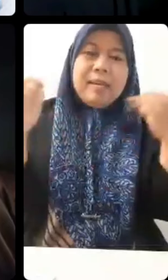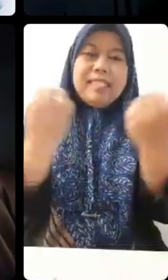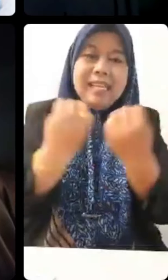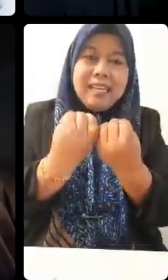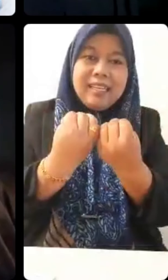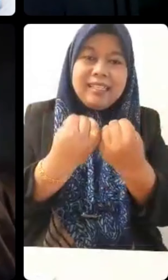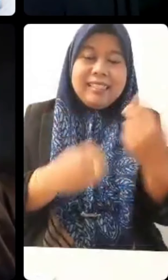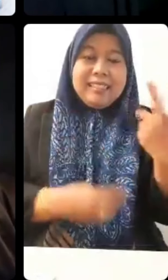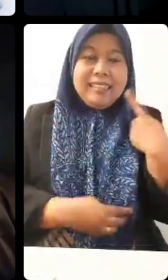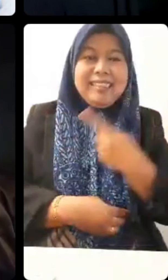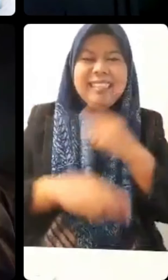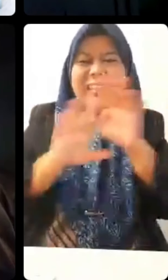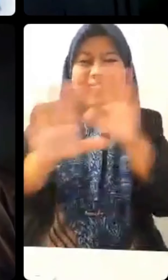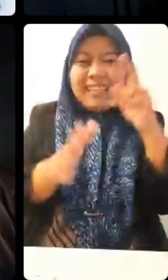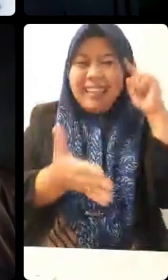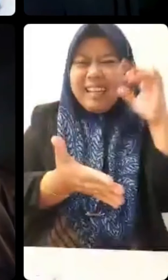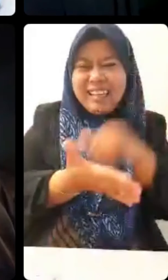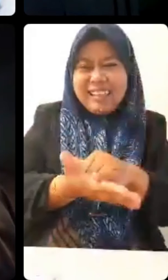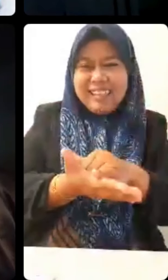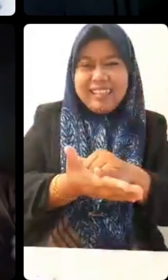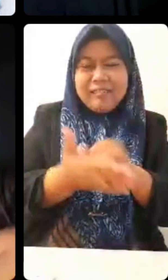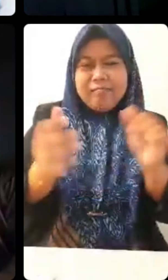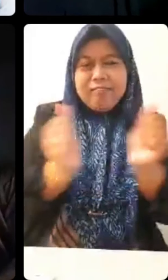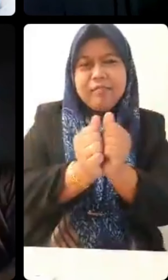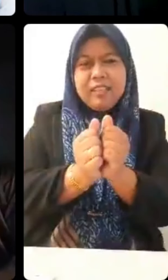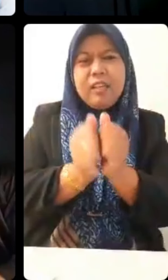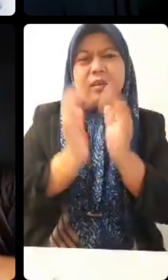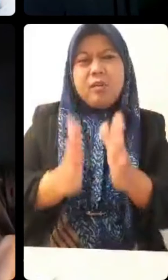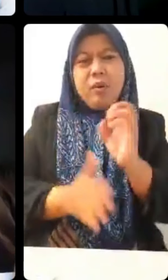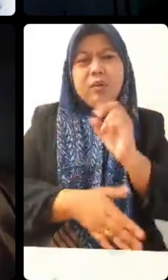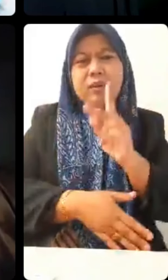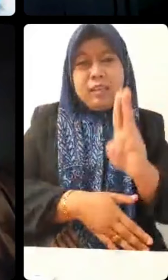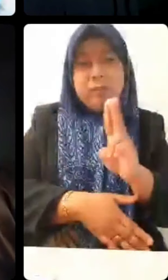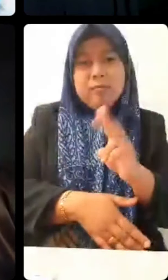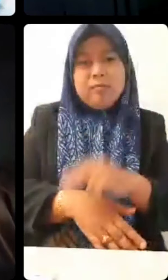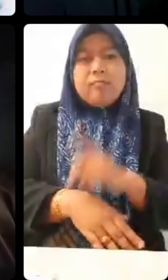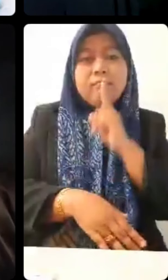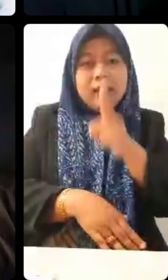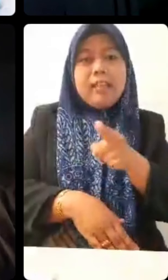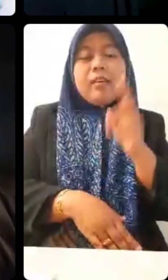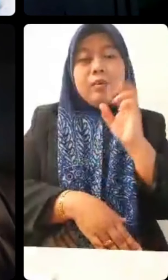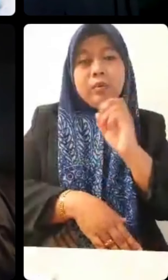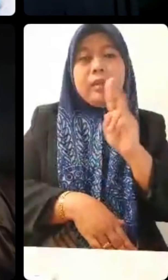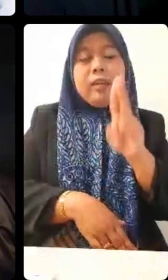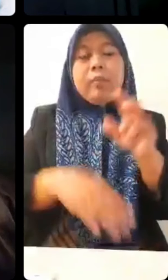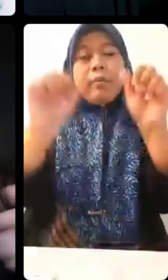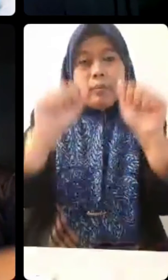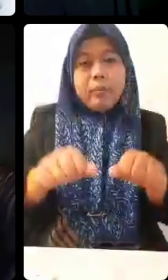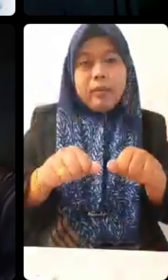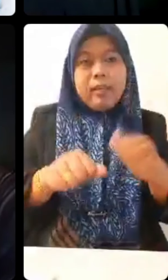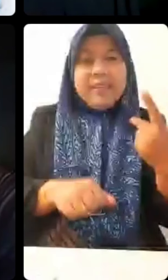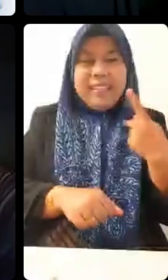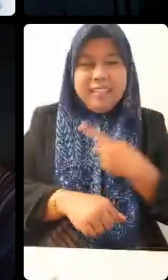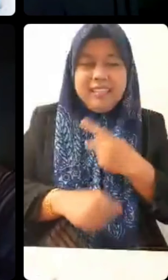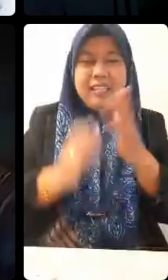yakin dengan diorang untuk memimpin. Mereka sebenarnya boleh. Mereka boleh sebenarnya. kita cuma kita je yang rasa was-was lah